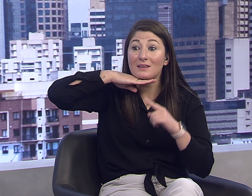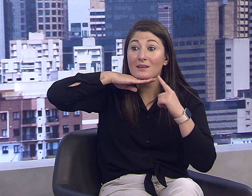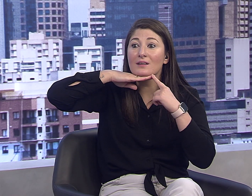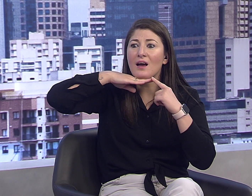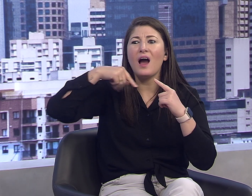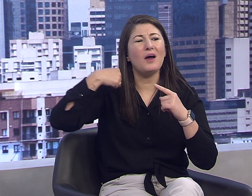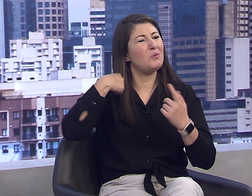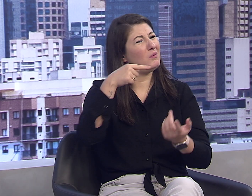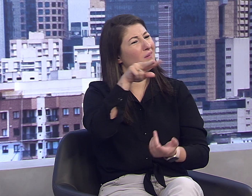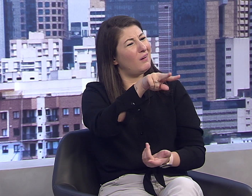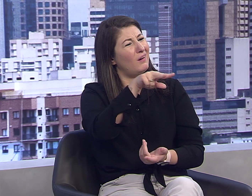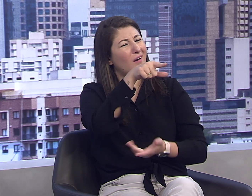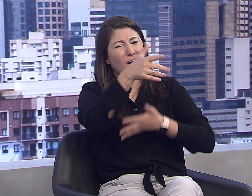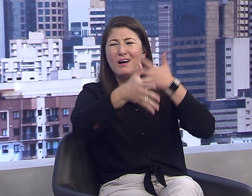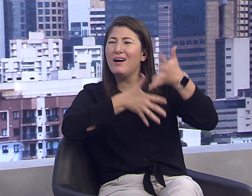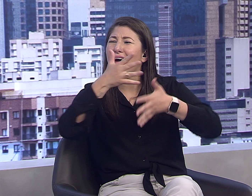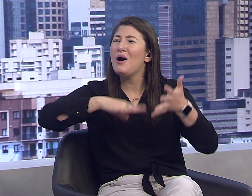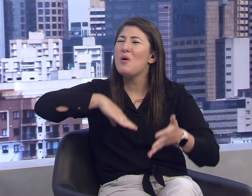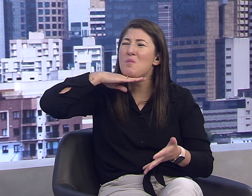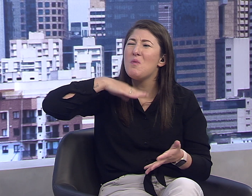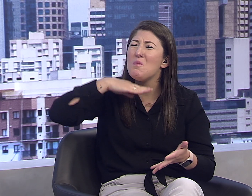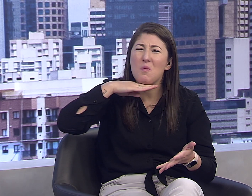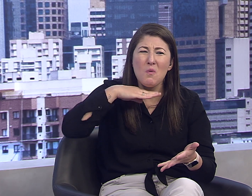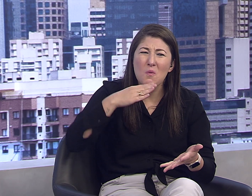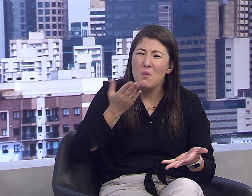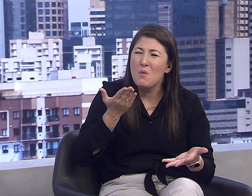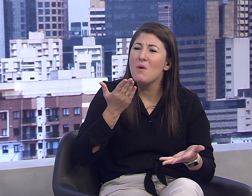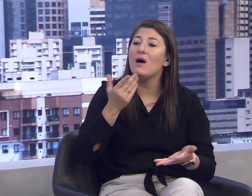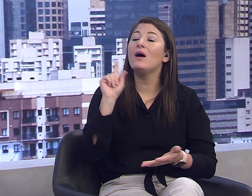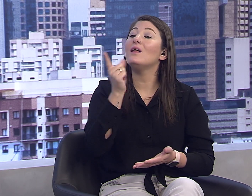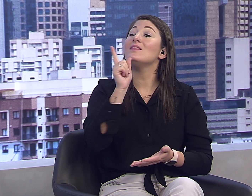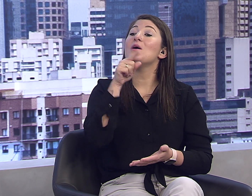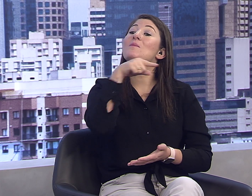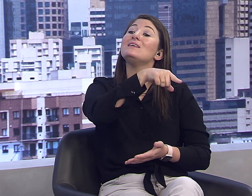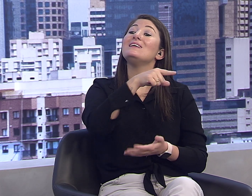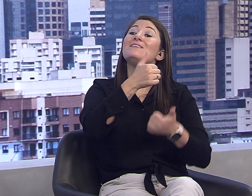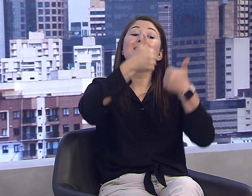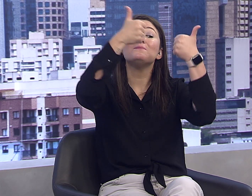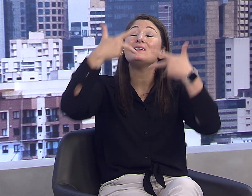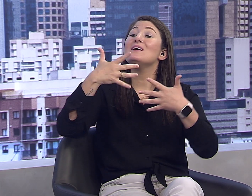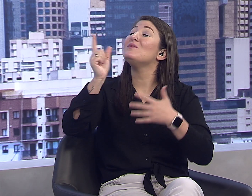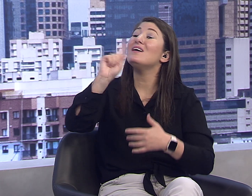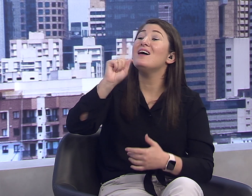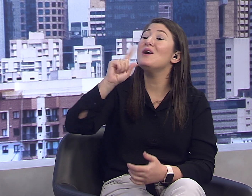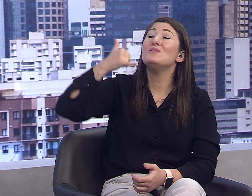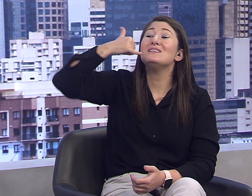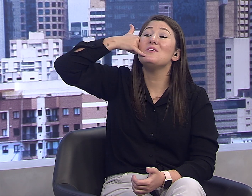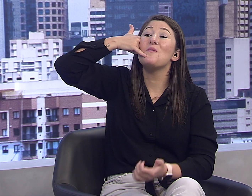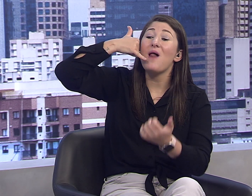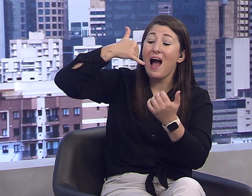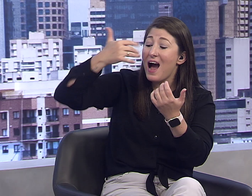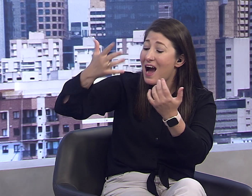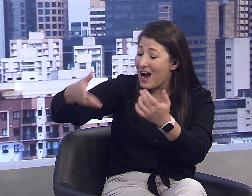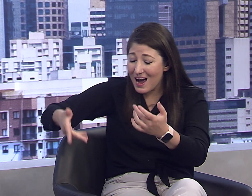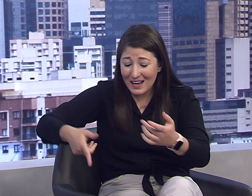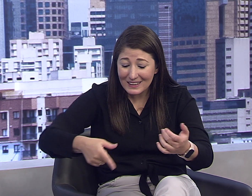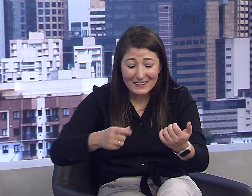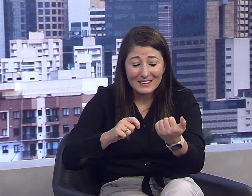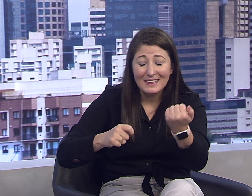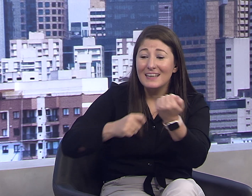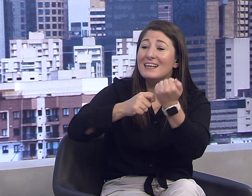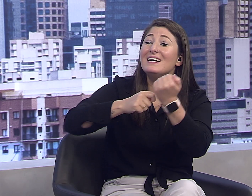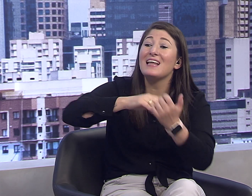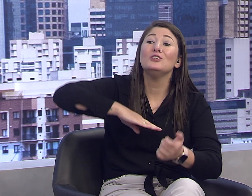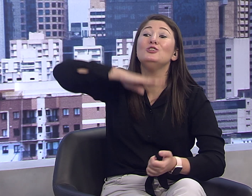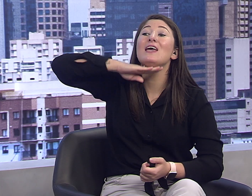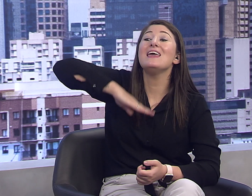esse sinal. E aí eu fiquei, ué, ele tá falando bunda? Não entendi. Mas, na verdade, ele estava dizendo que era um